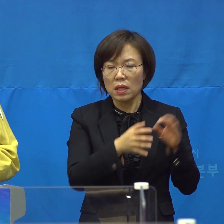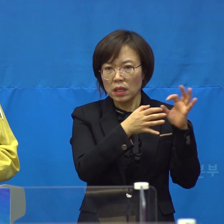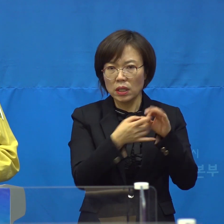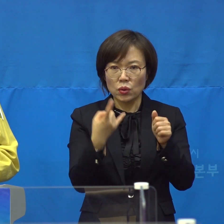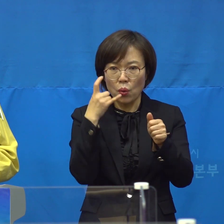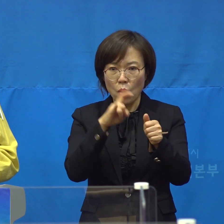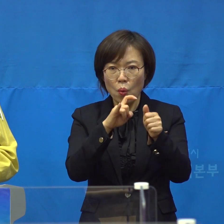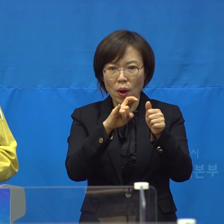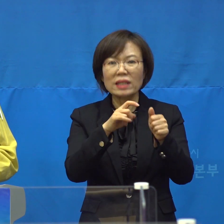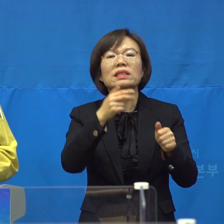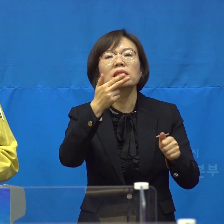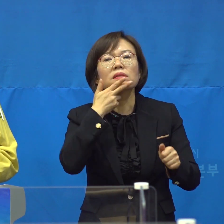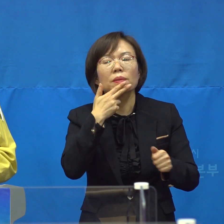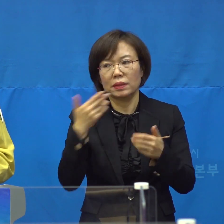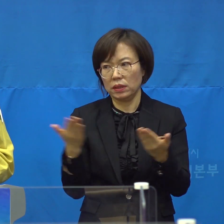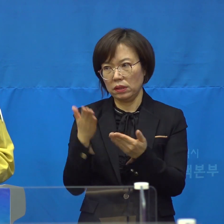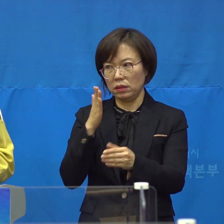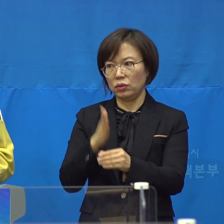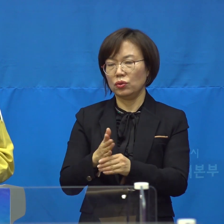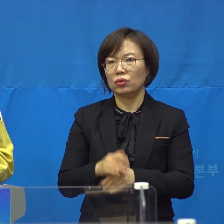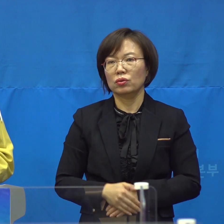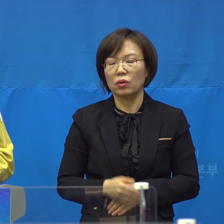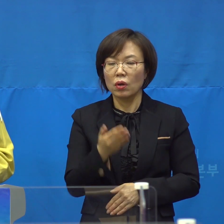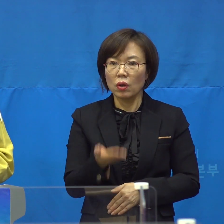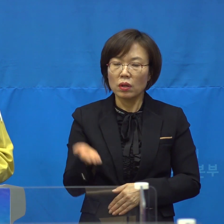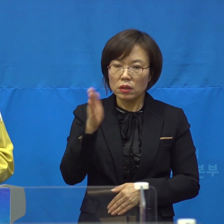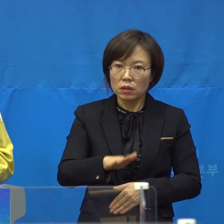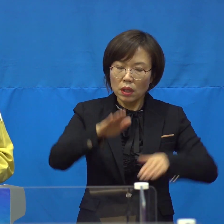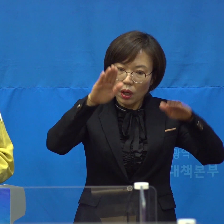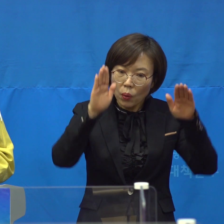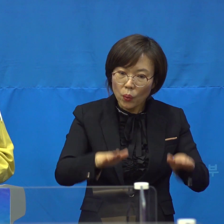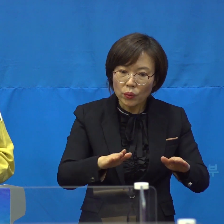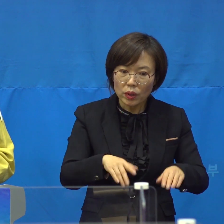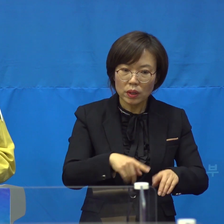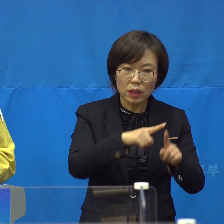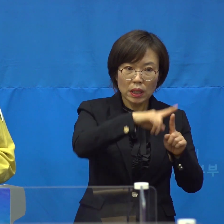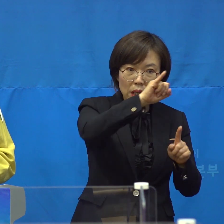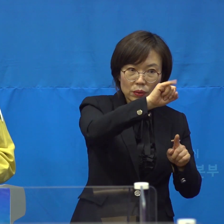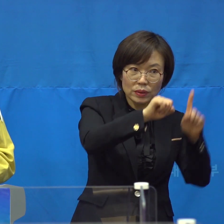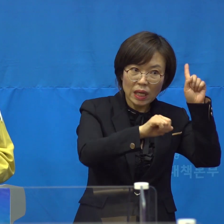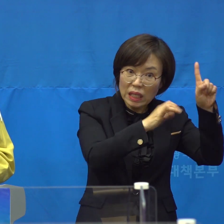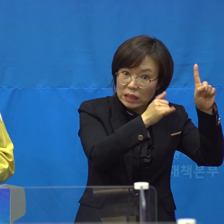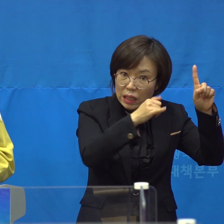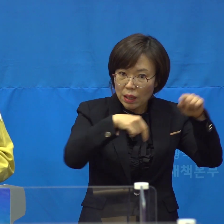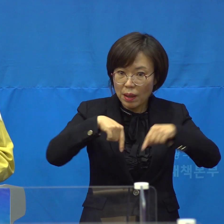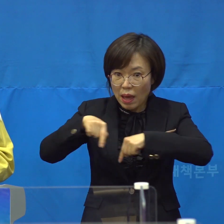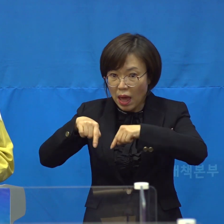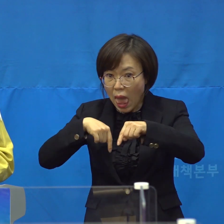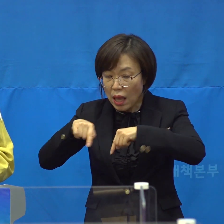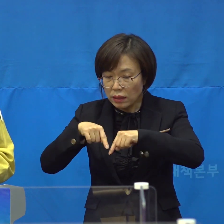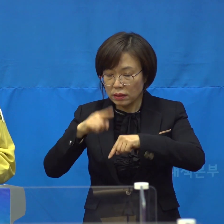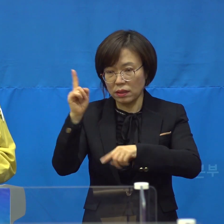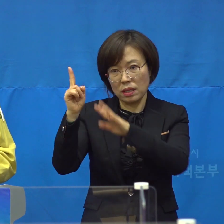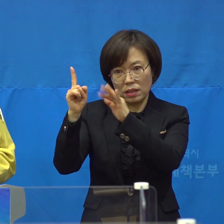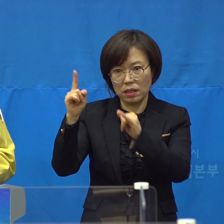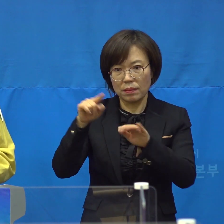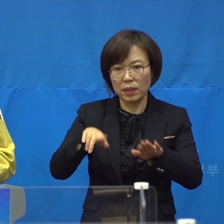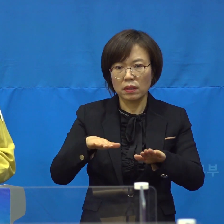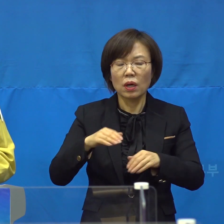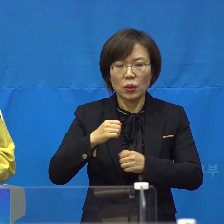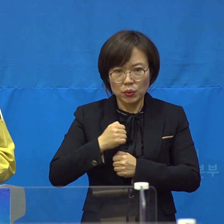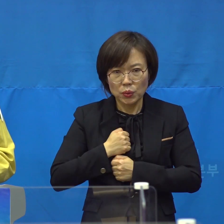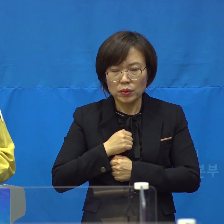미확진자로 계속 거기서 일을 하고 계신다고요. 근데 이제 오늘 간호사 한 명하고 행정요원 한 명인데 이건